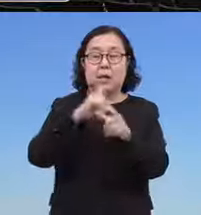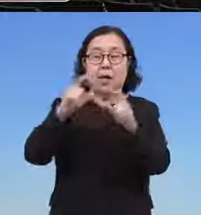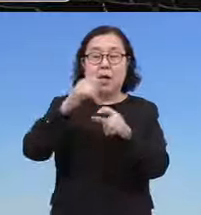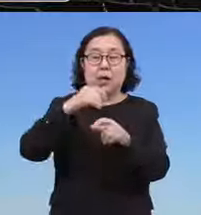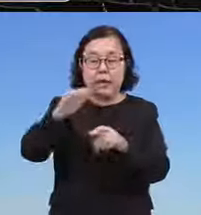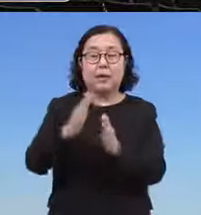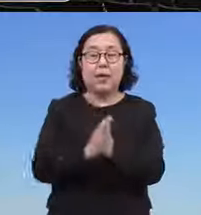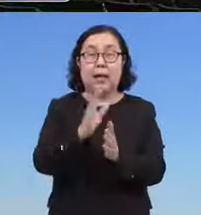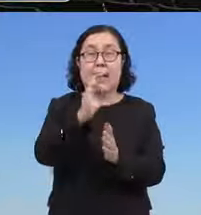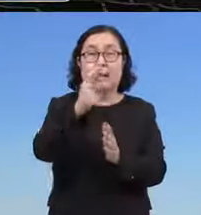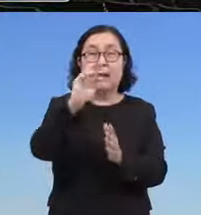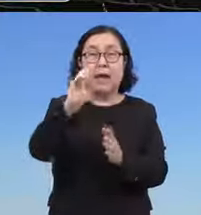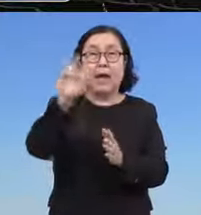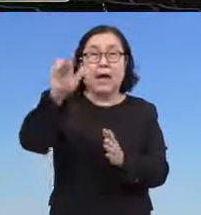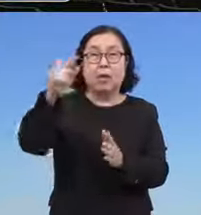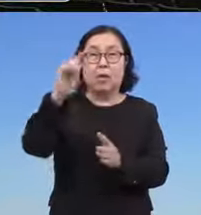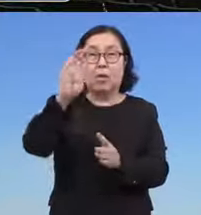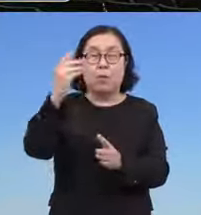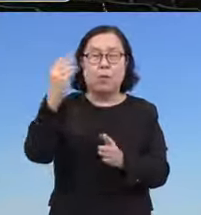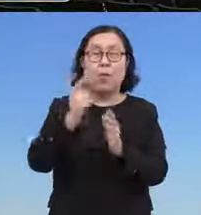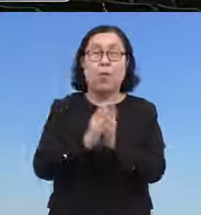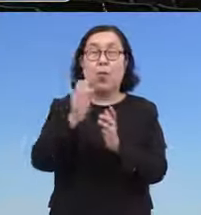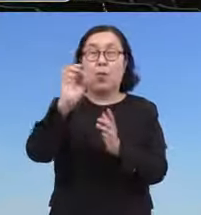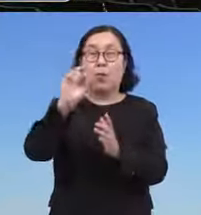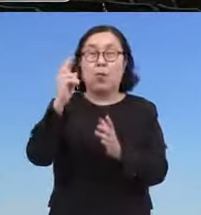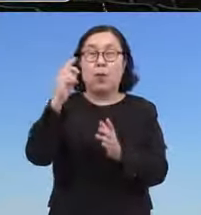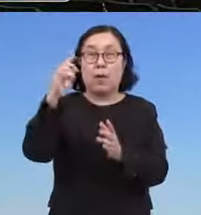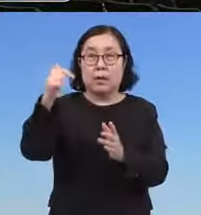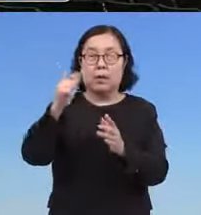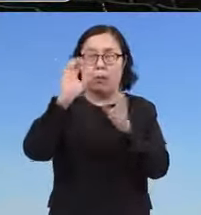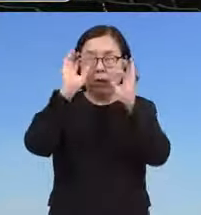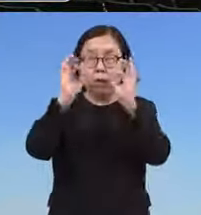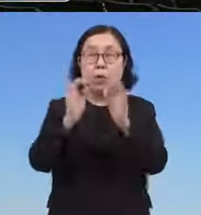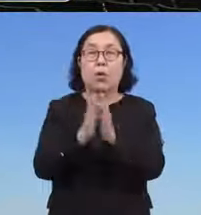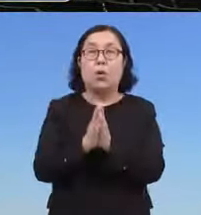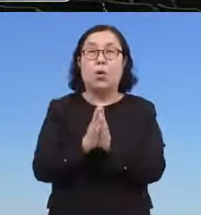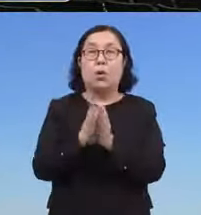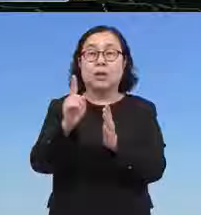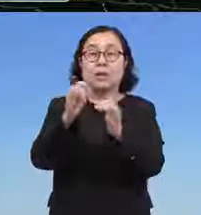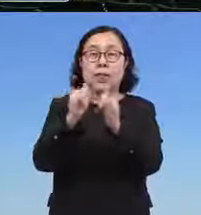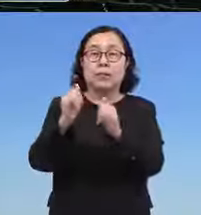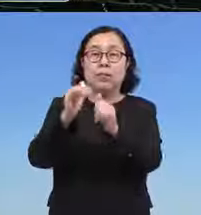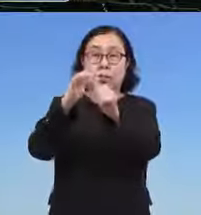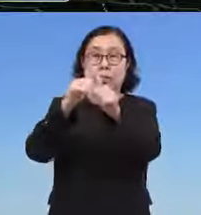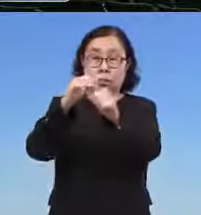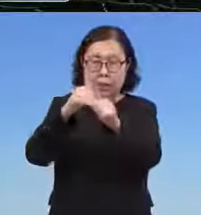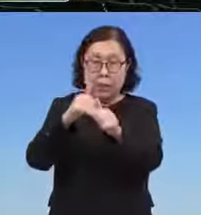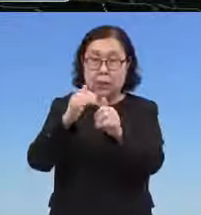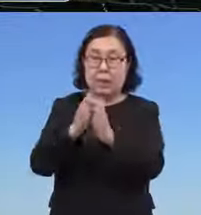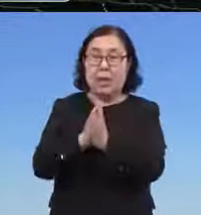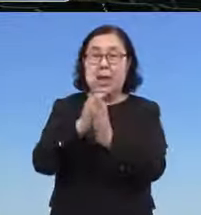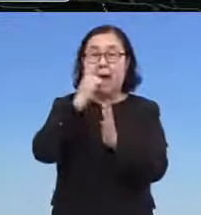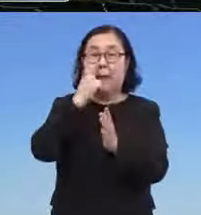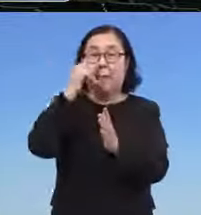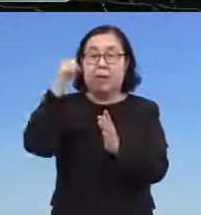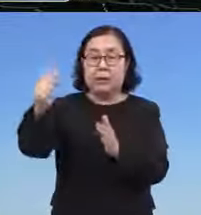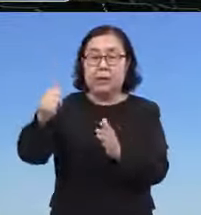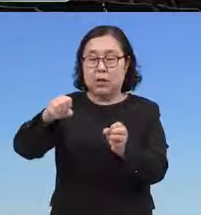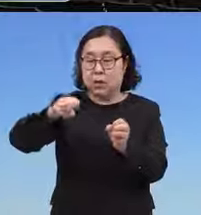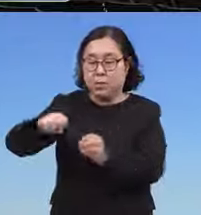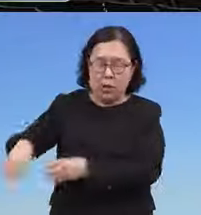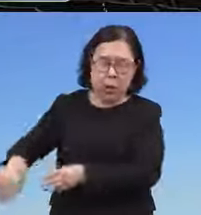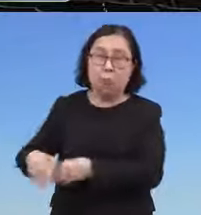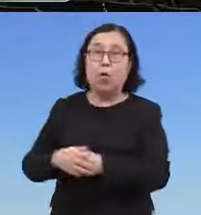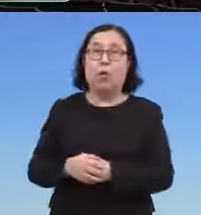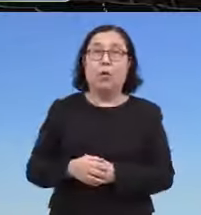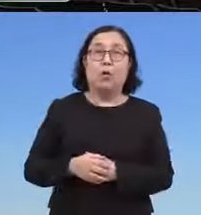20절 조금 더 가시다가 세베대의 아들 야고보와 그 형제 요한을 보시니 그들도 배에 있어 그물을 깁는데 곧 부르시니 그 아버지